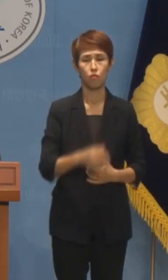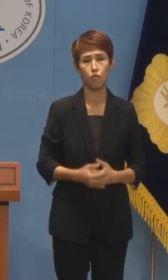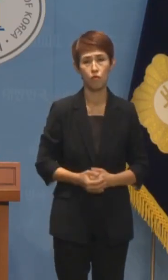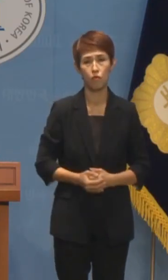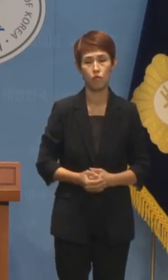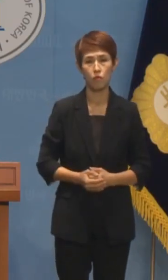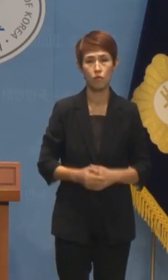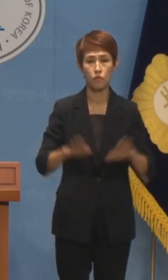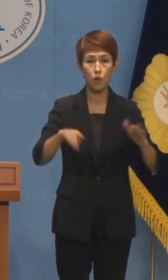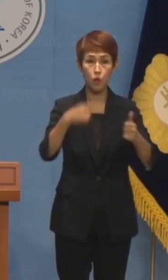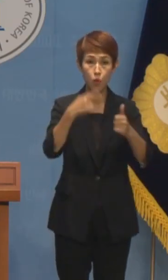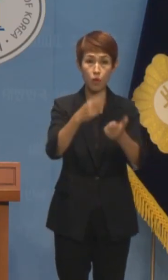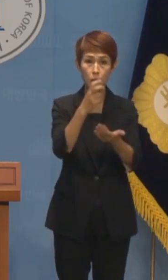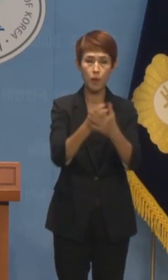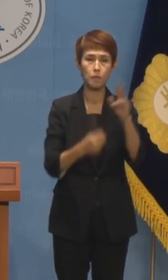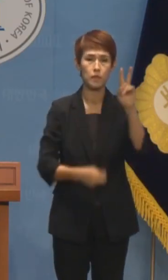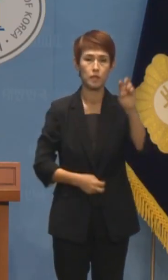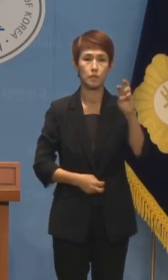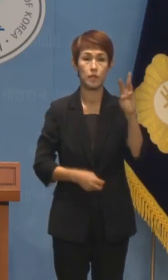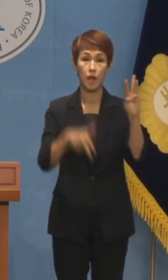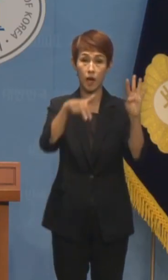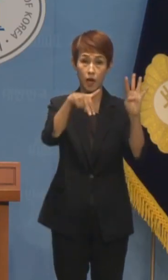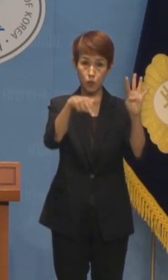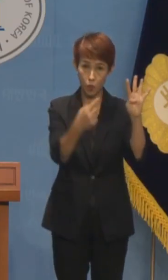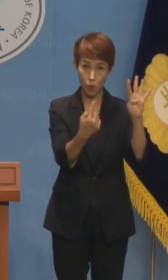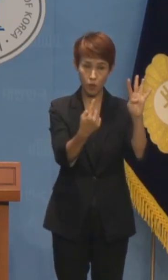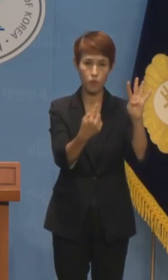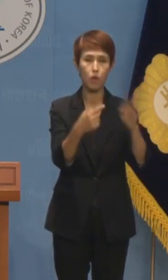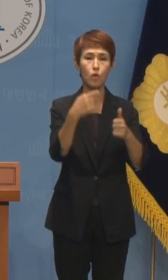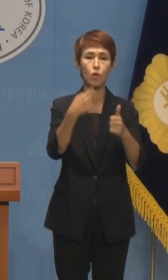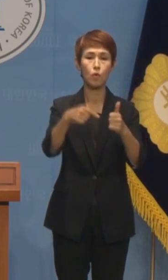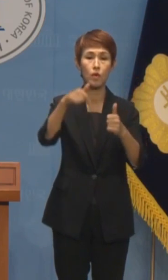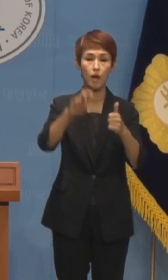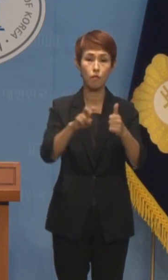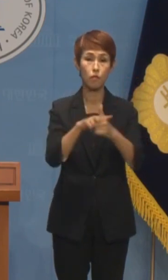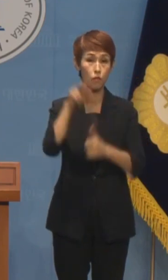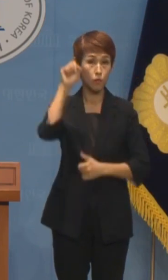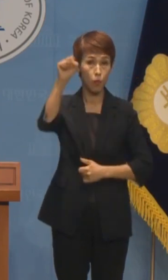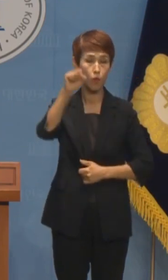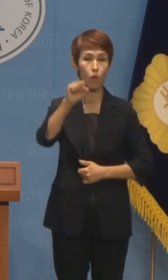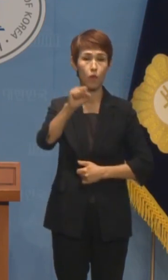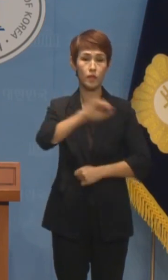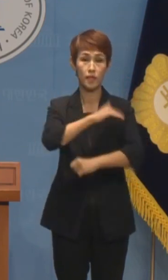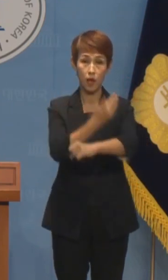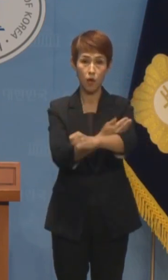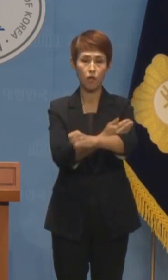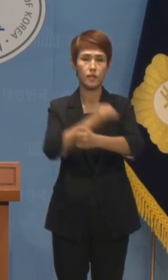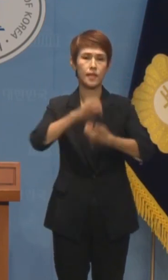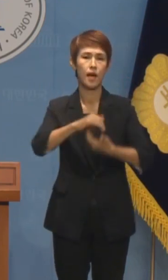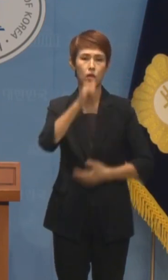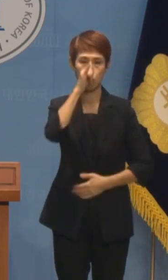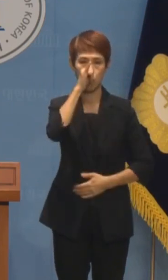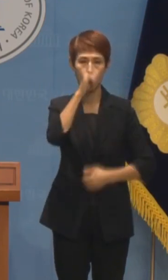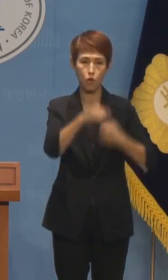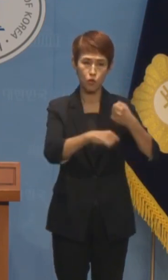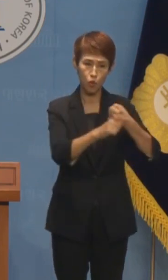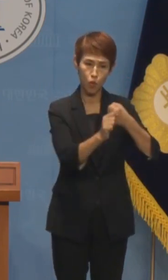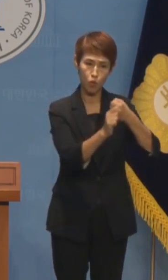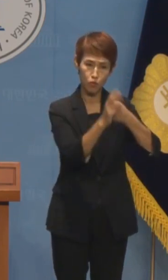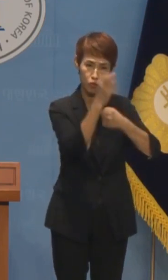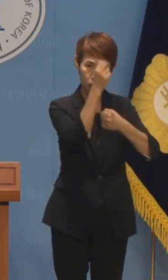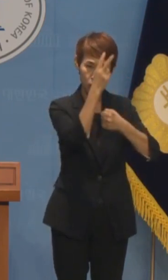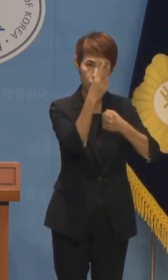현행 교육자치법 제24조는 교육감 후보의 자격을 규정하면서 초중등 교육법 및 고등교육법에